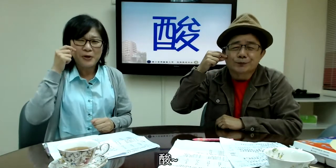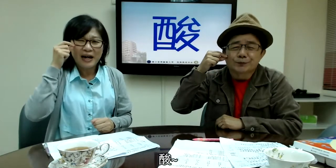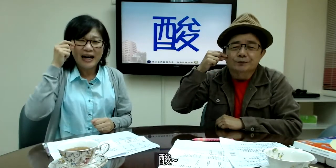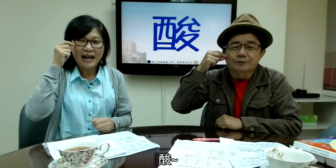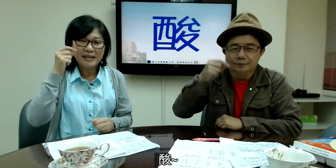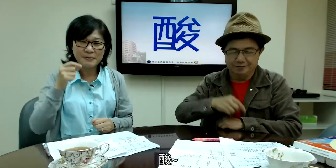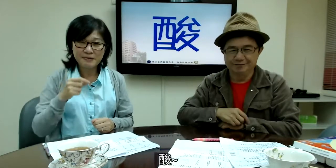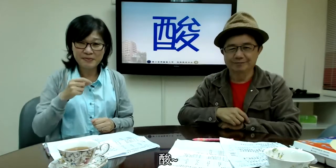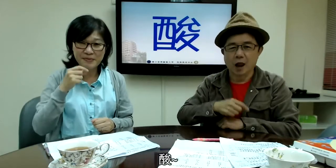酸。